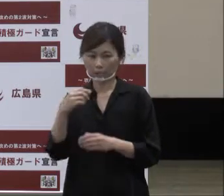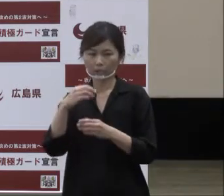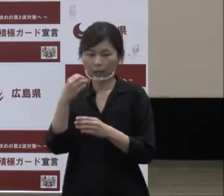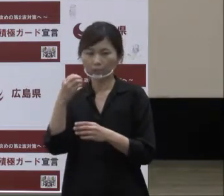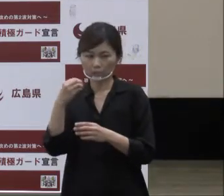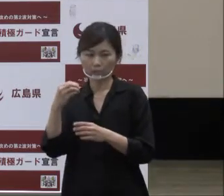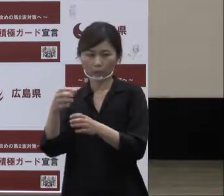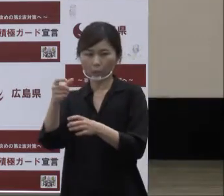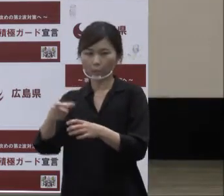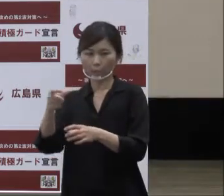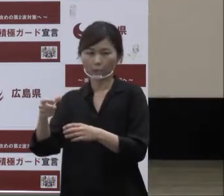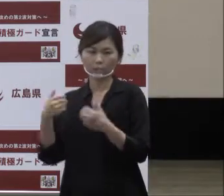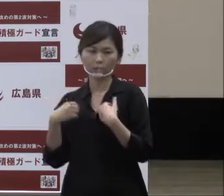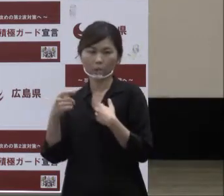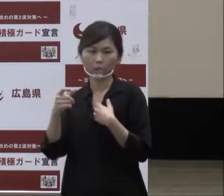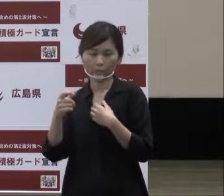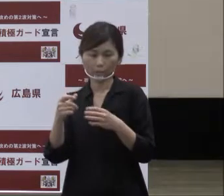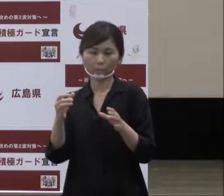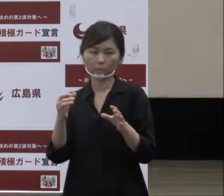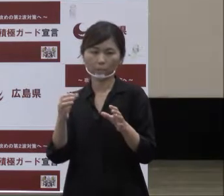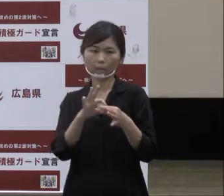必要なボトルネック解消にはなっています。